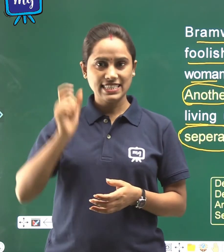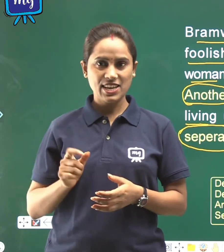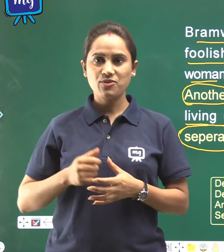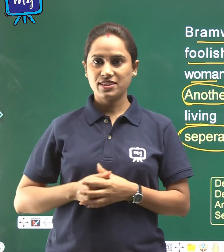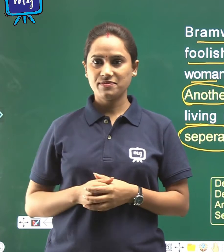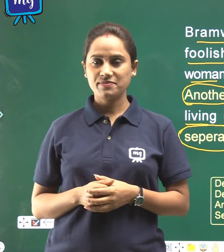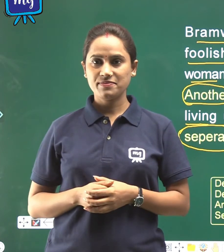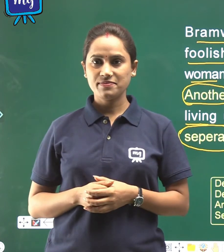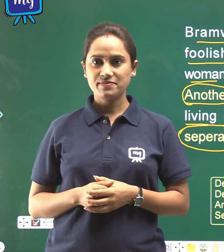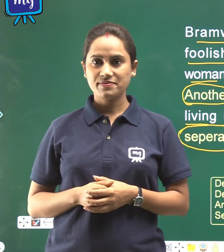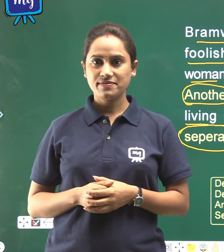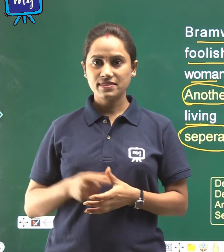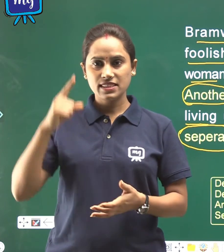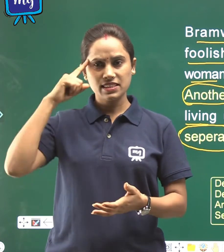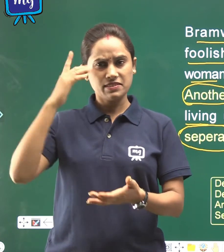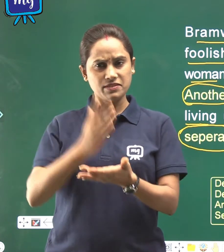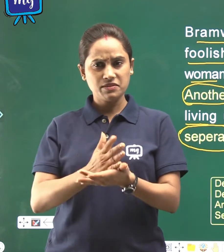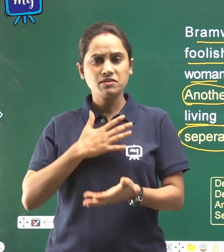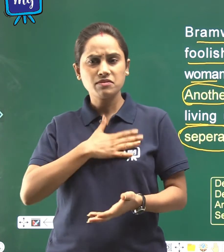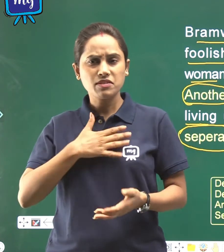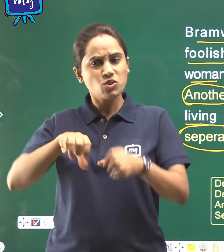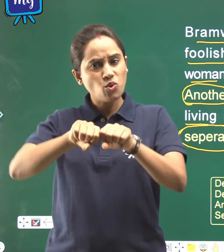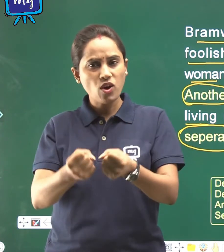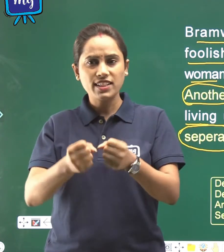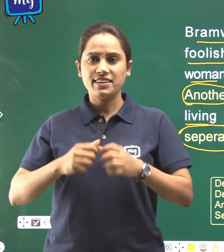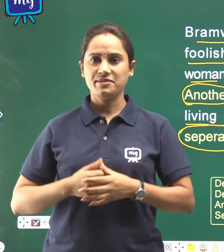deceive, धोखा देना,